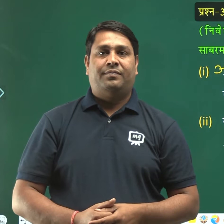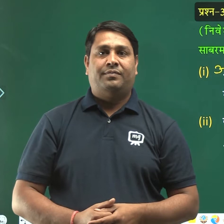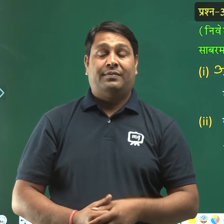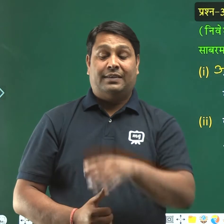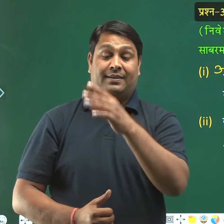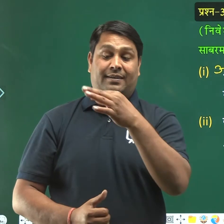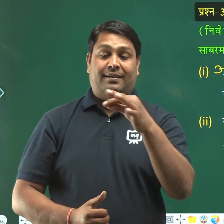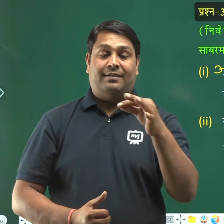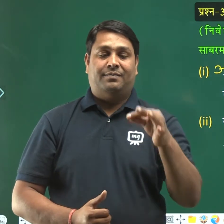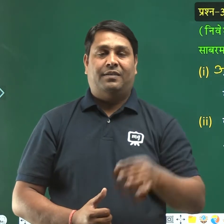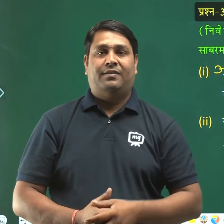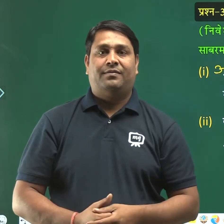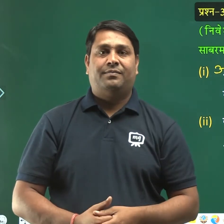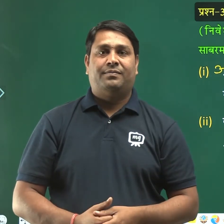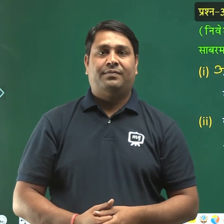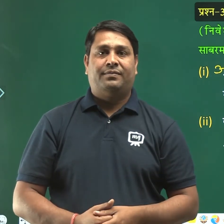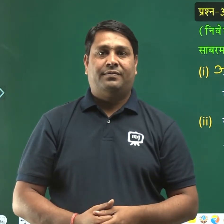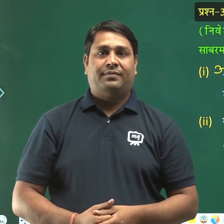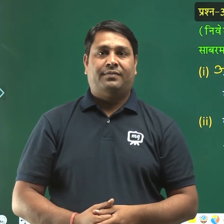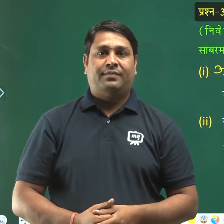लिखा हमने।